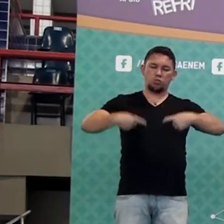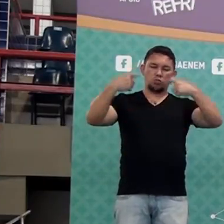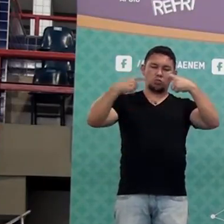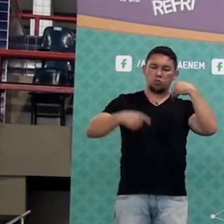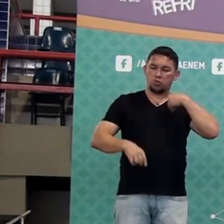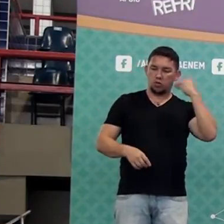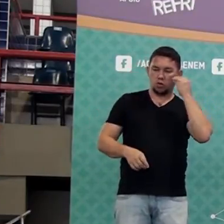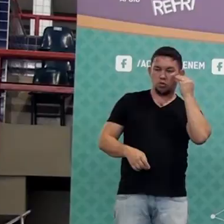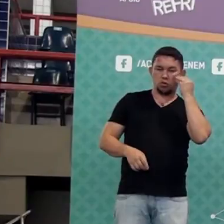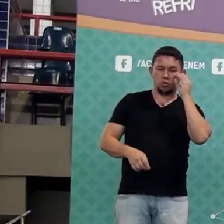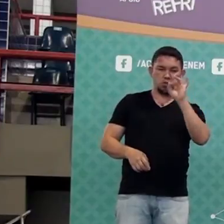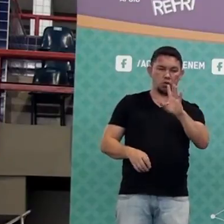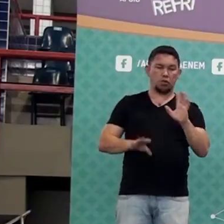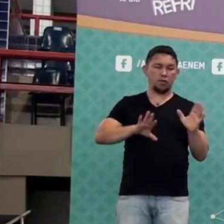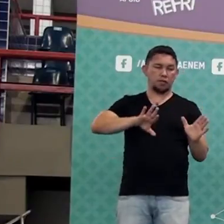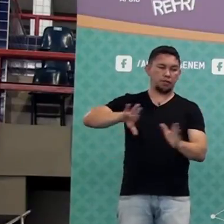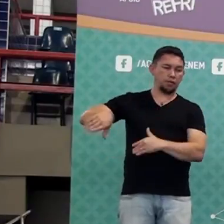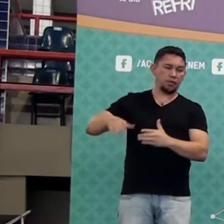em testes, tá?